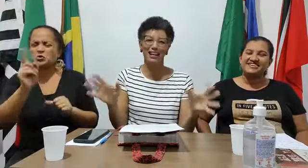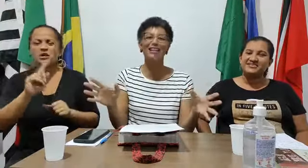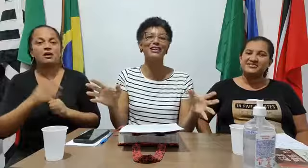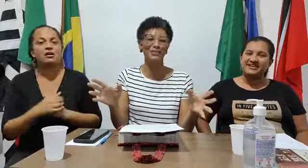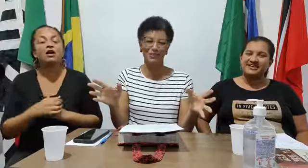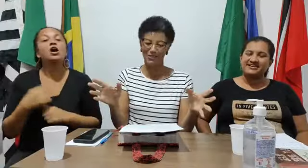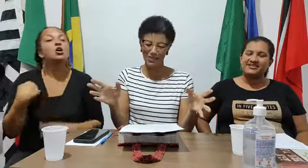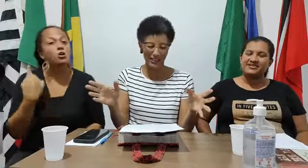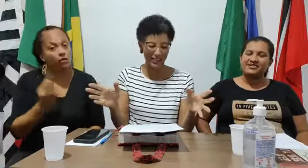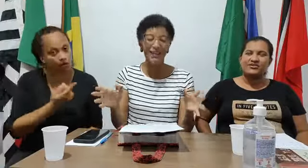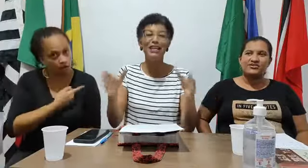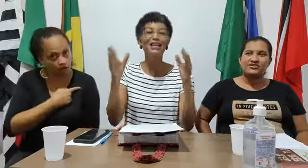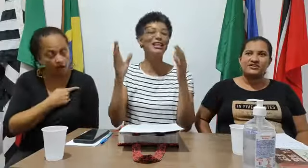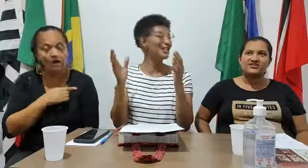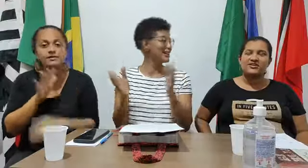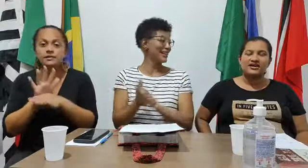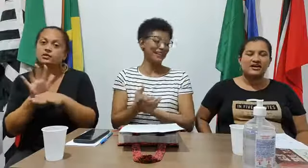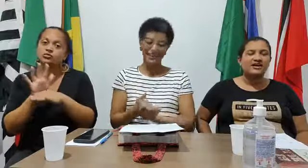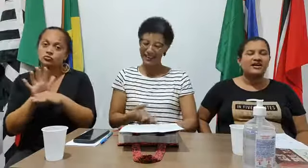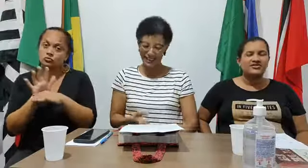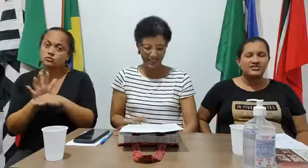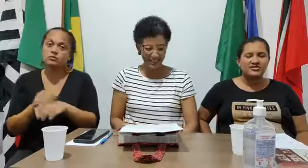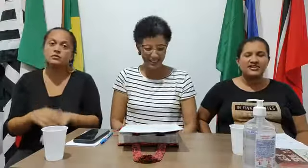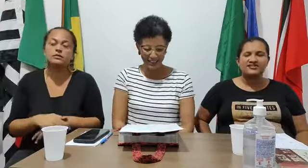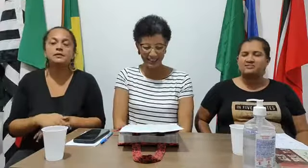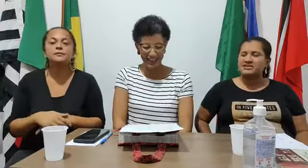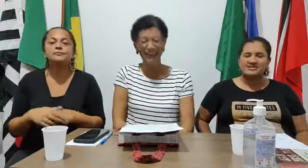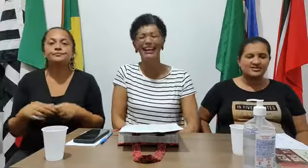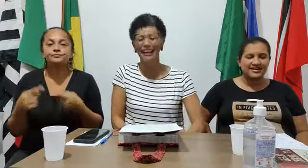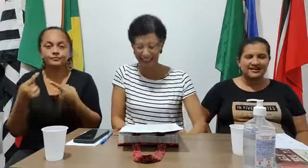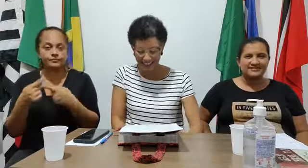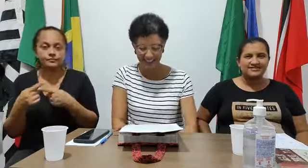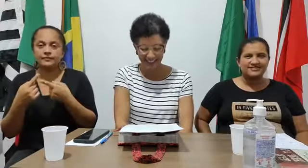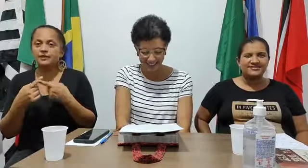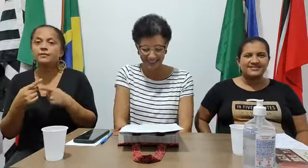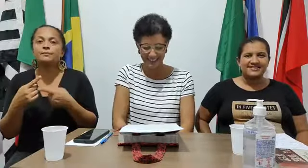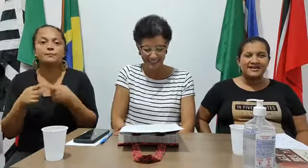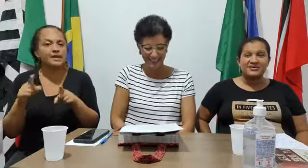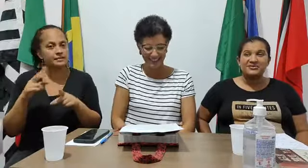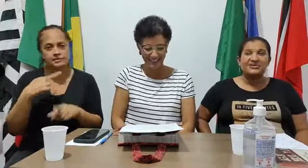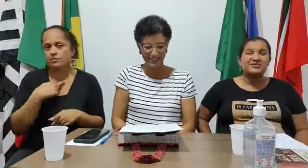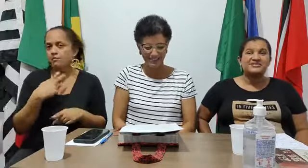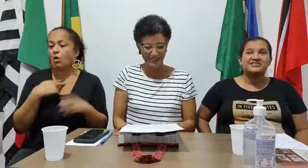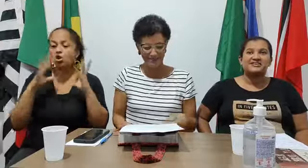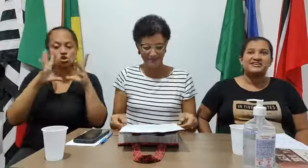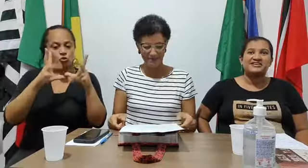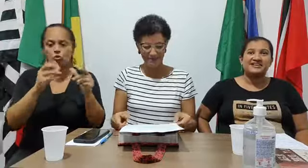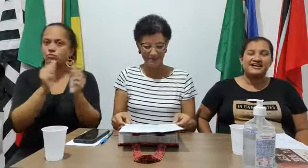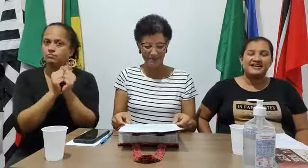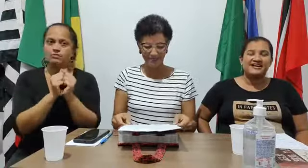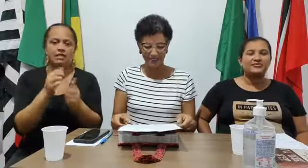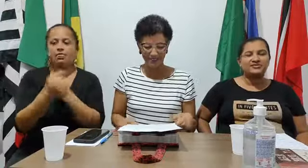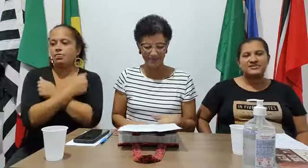criadas para isso. Ó, gente, a gente tenta, mas não dá. Tá? A única coisa que vai gerar é